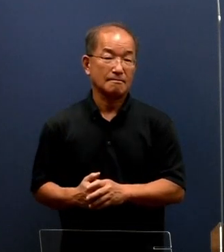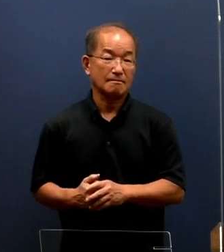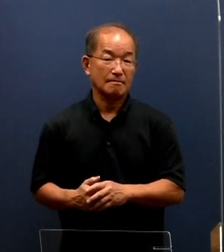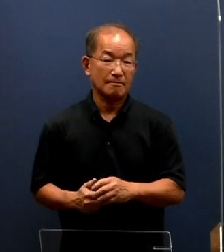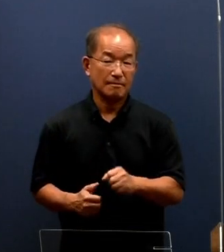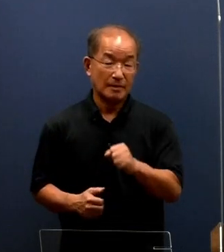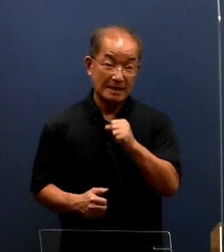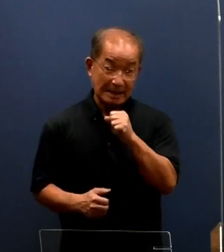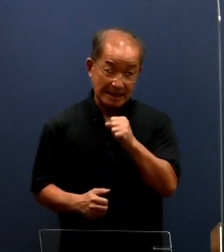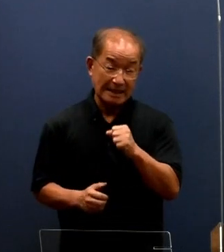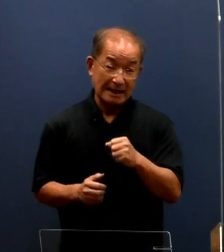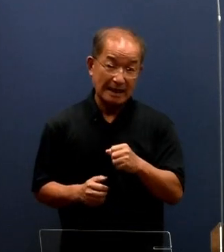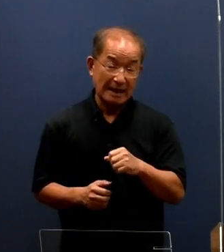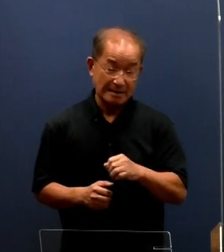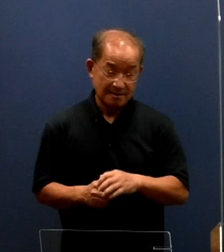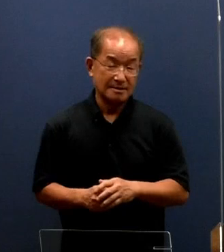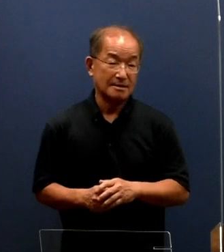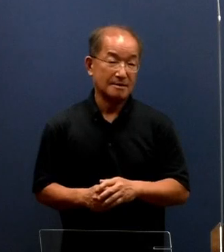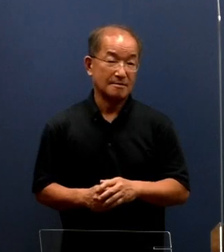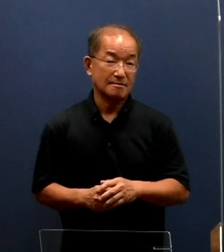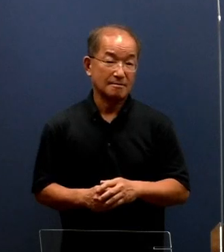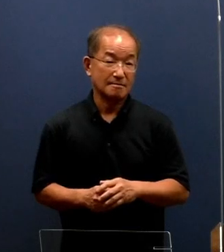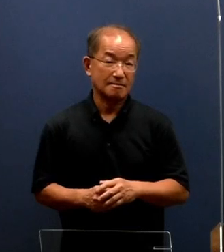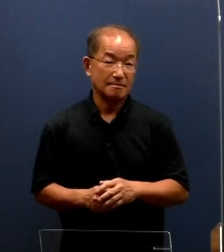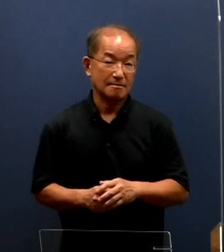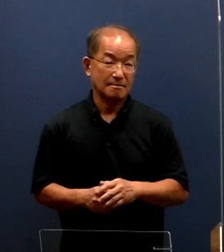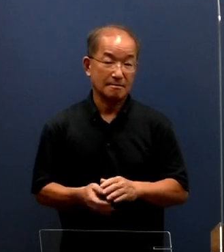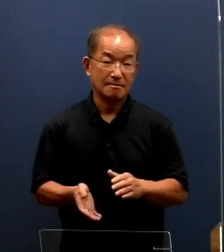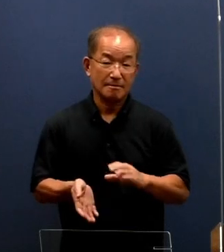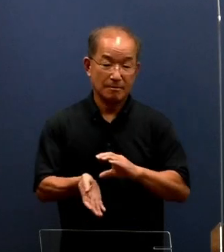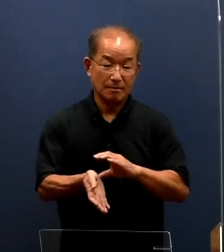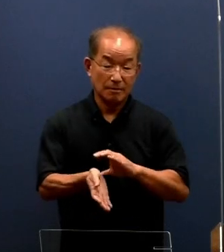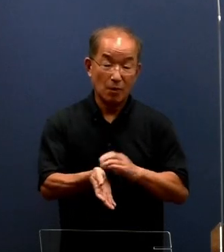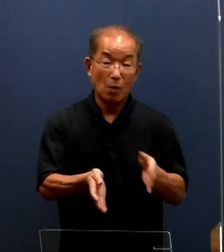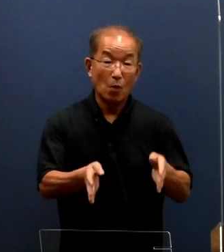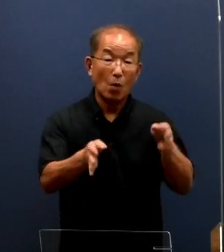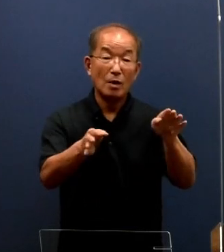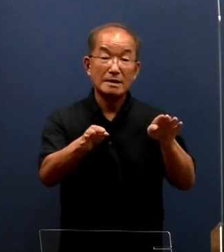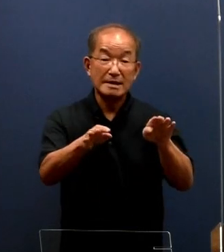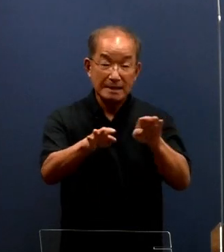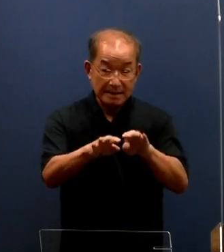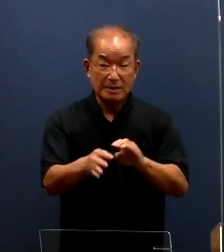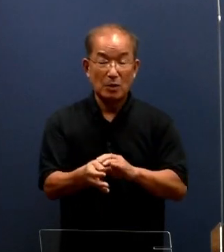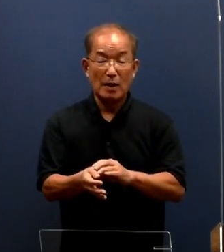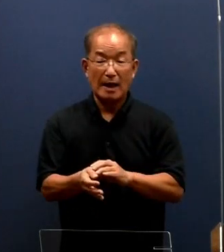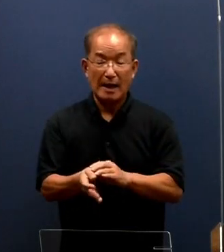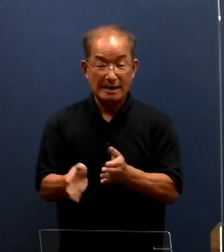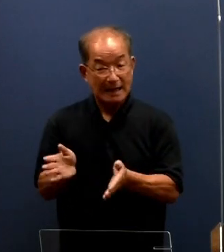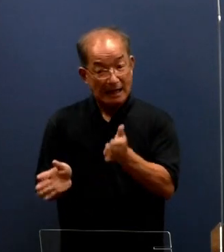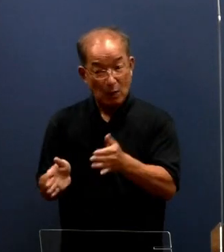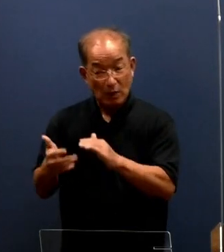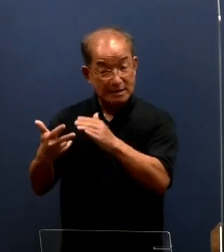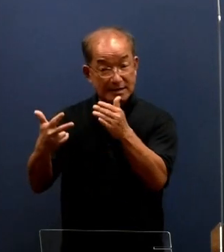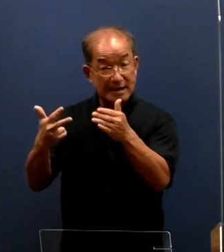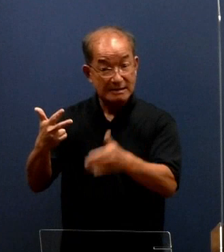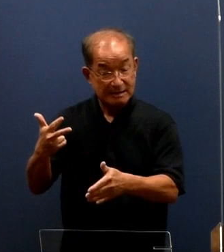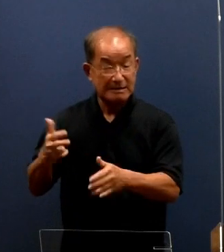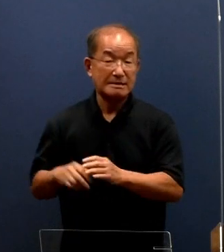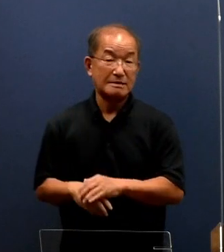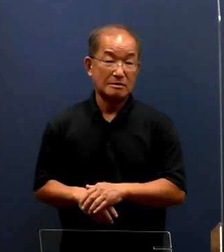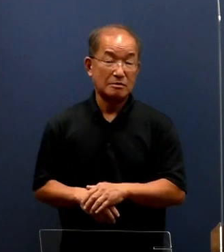インフルエンザだといったところで、結局は病院とか介護施設ってのはそういうわけにいかないんですよ。別に持ち込んだっていいでしょ